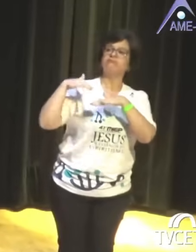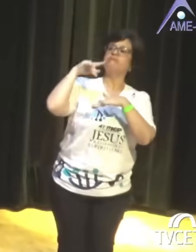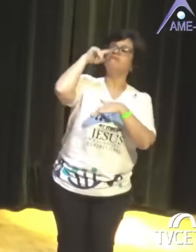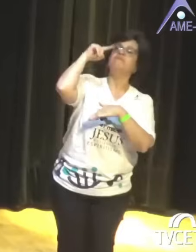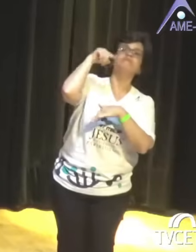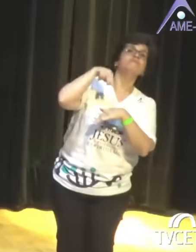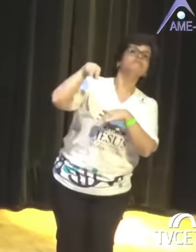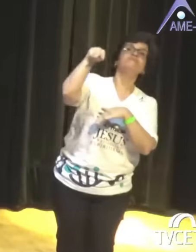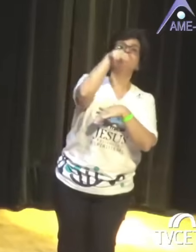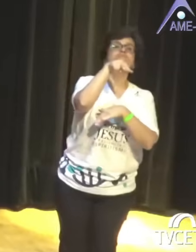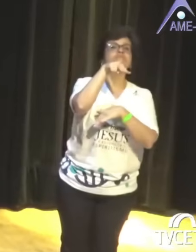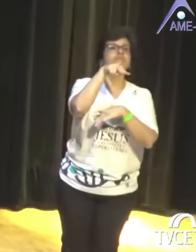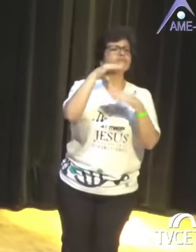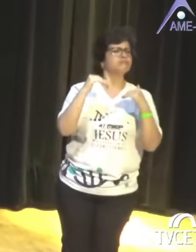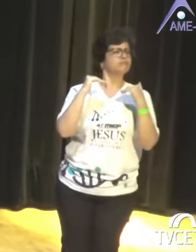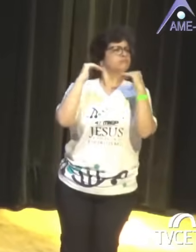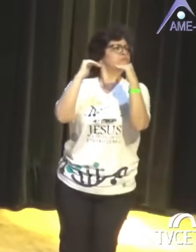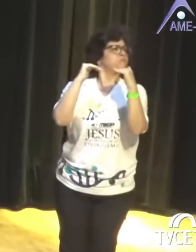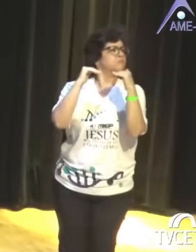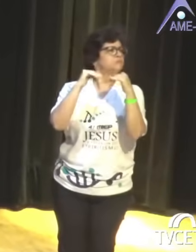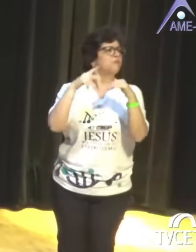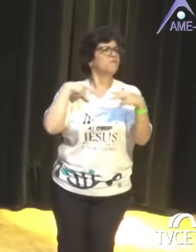arrogância prepotência